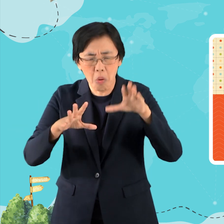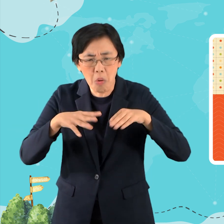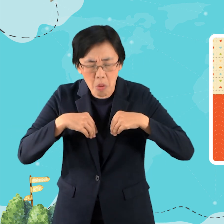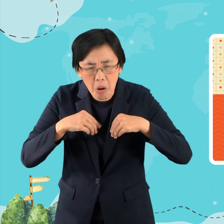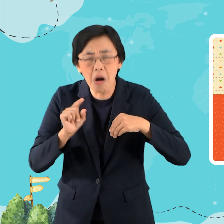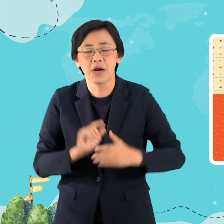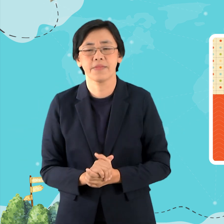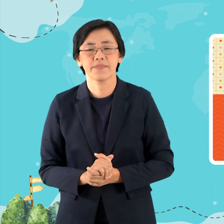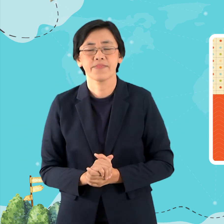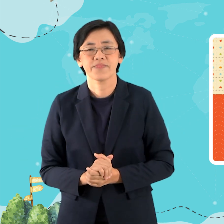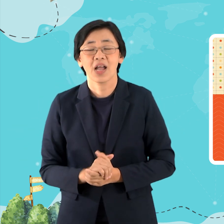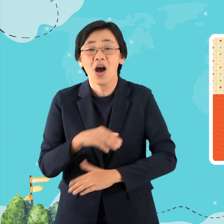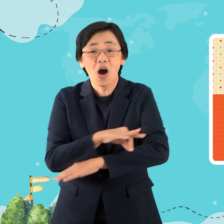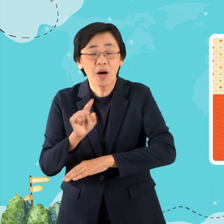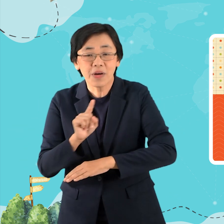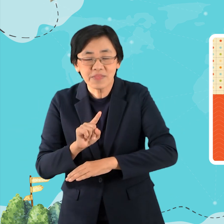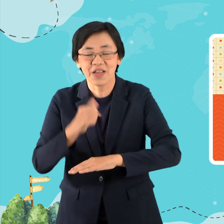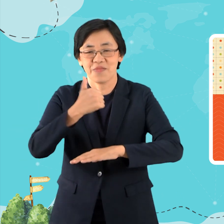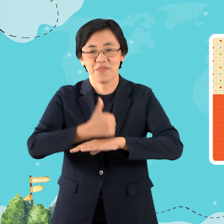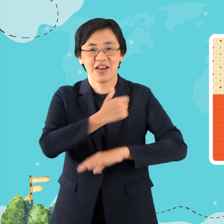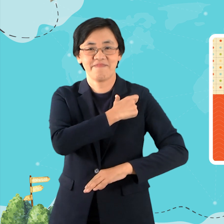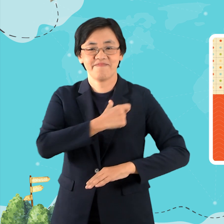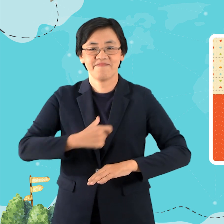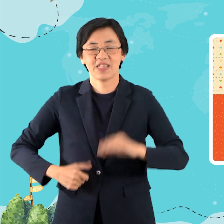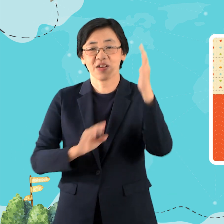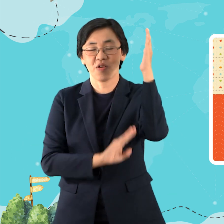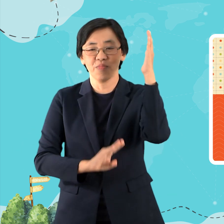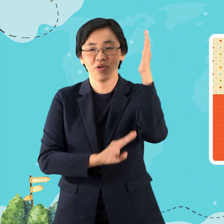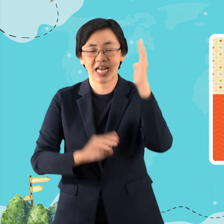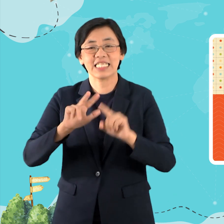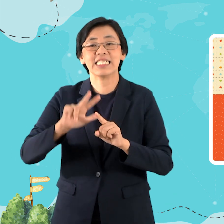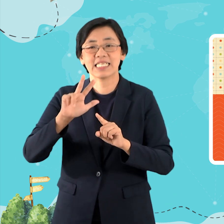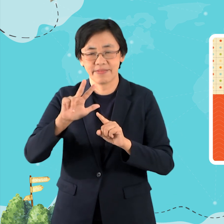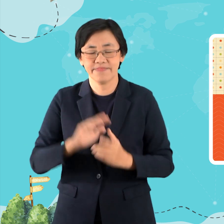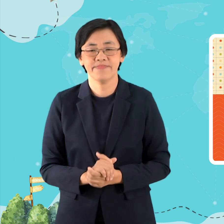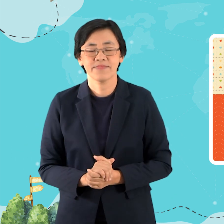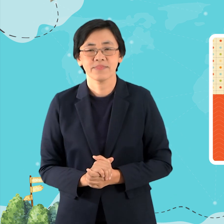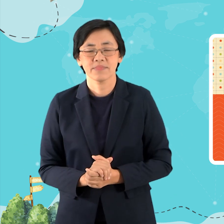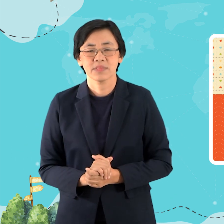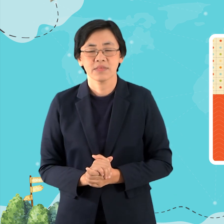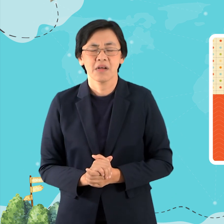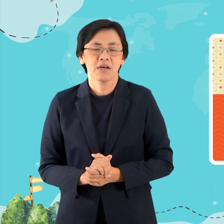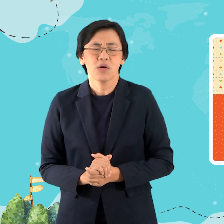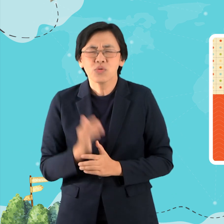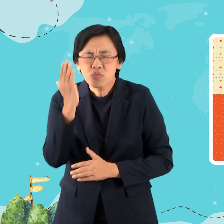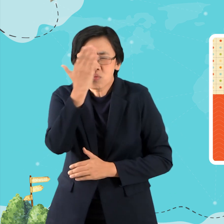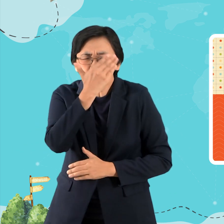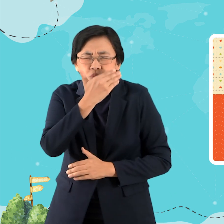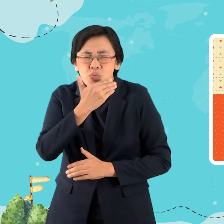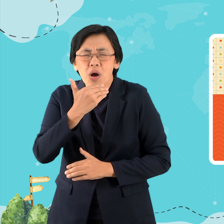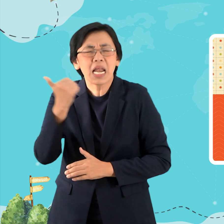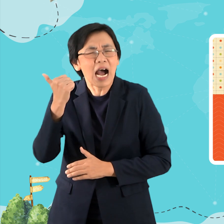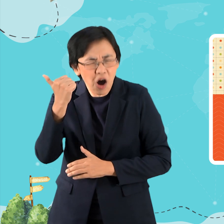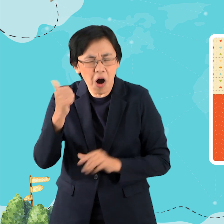และดำเนินการสร้างโดยสุลต่านโอมาอาลีไซฟุดดินที่3มีความงดงามจนได้ชื่อว่าเป็น